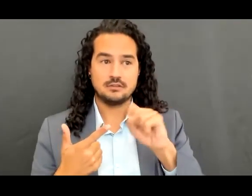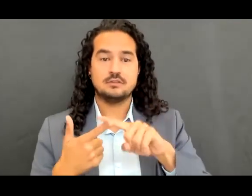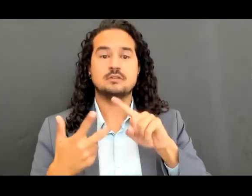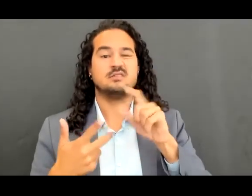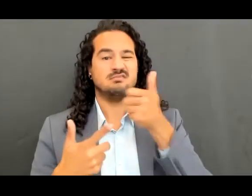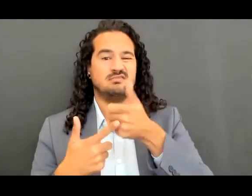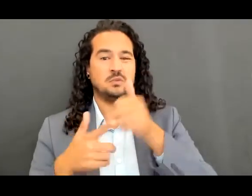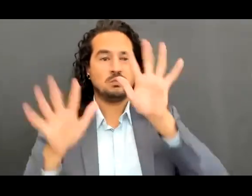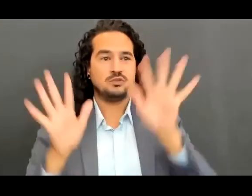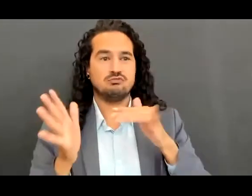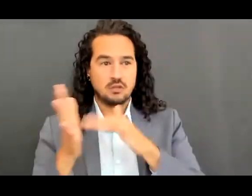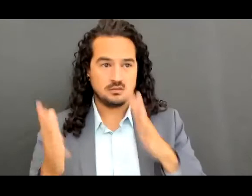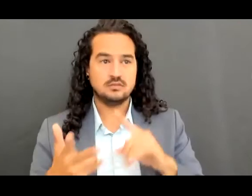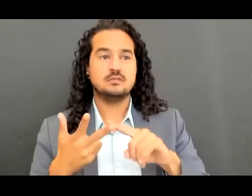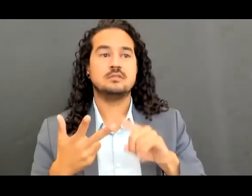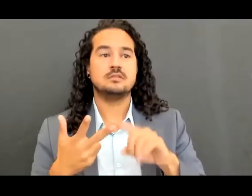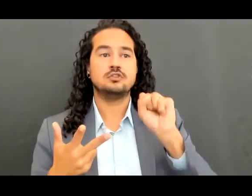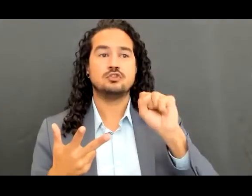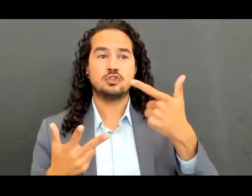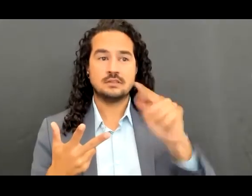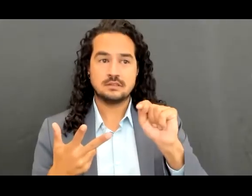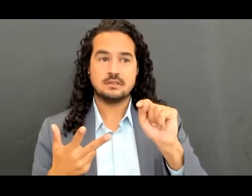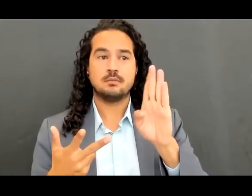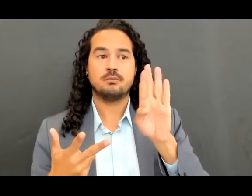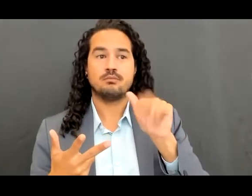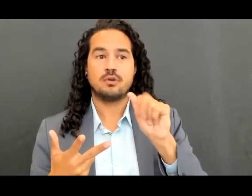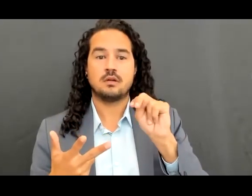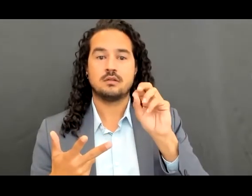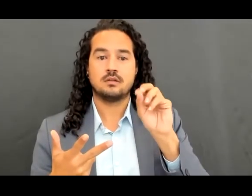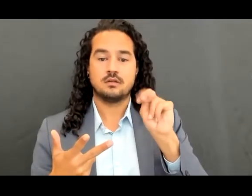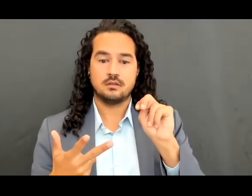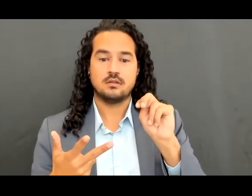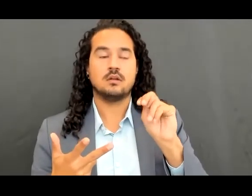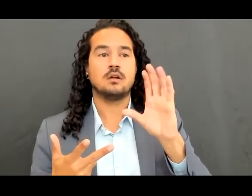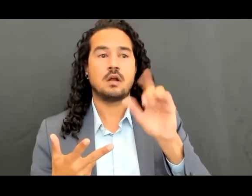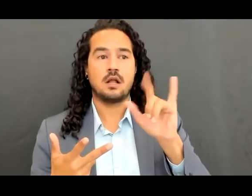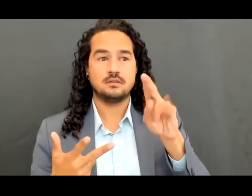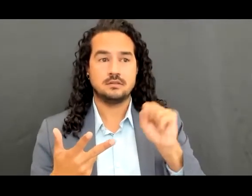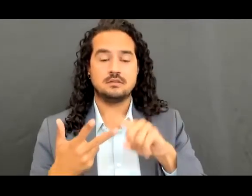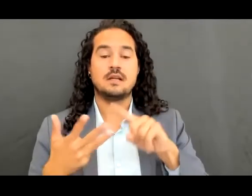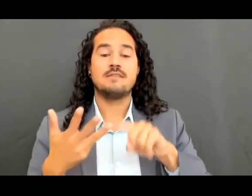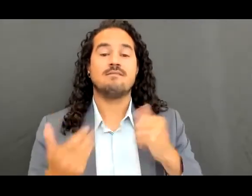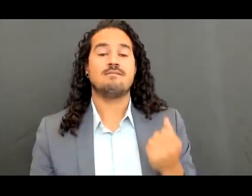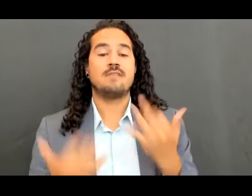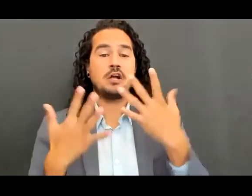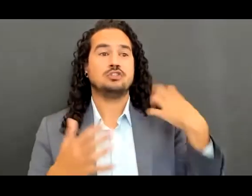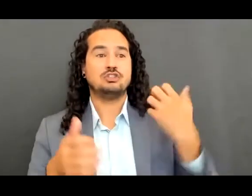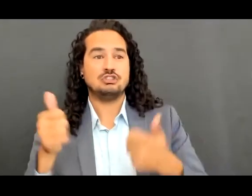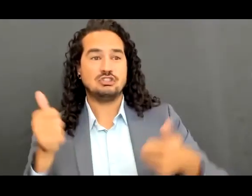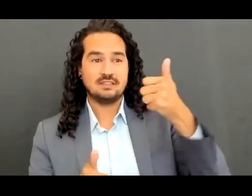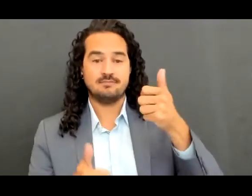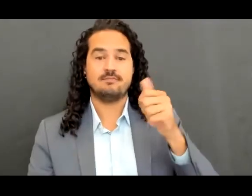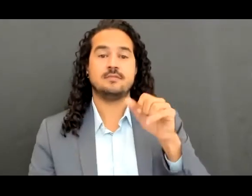incidente. El sargento Brennan Collins y también el jefe de bomberos, Jason